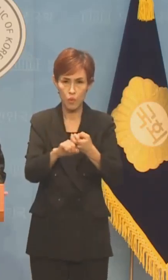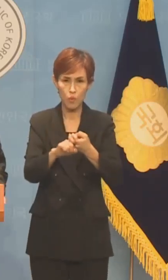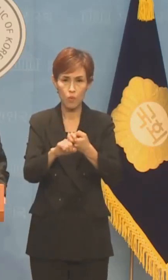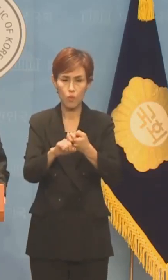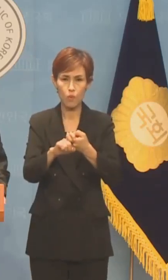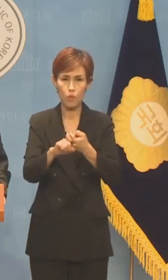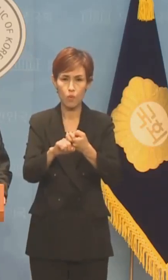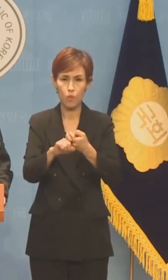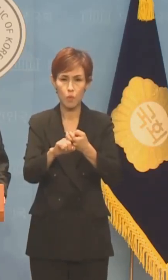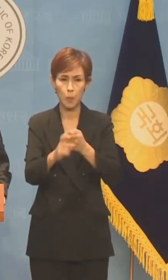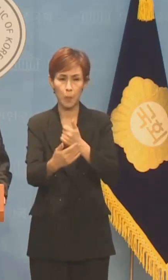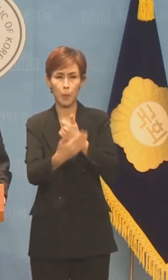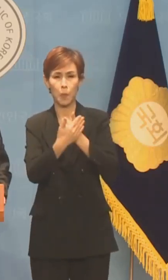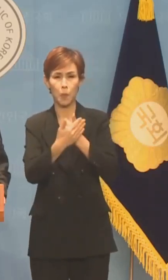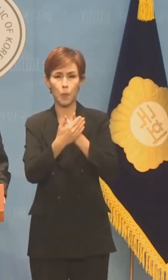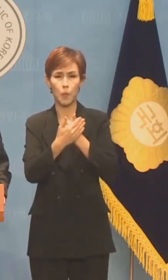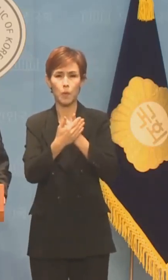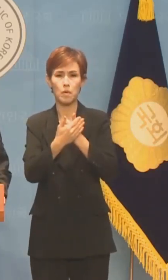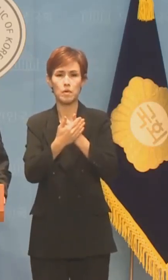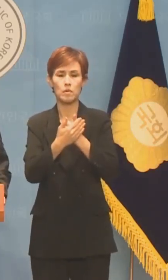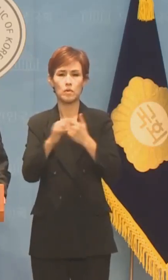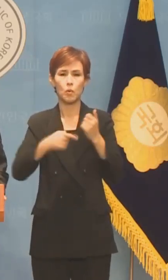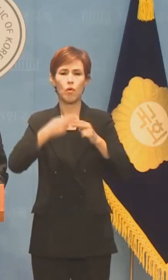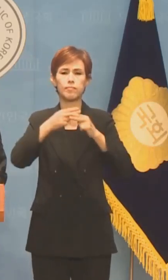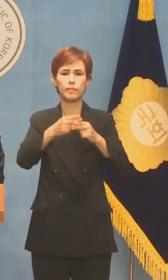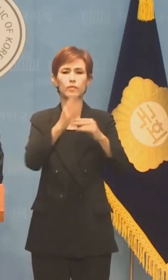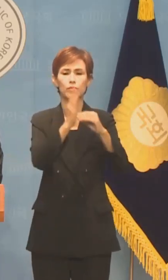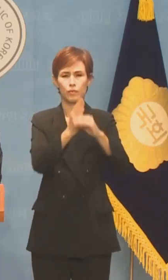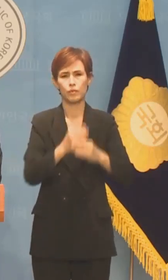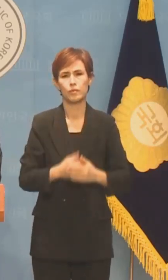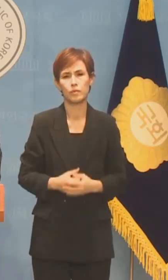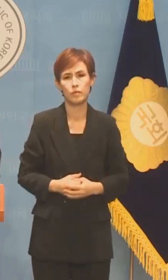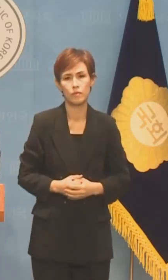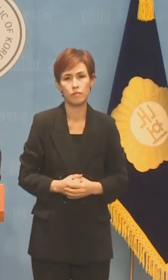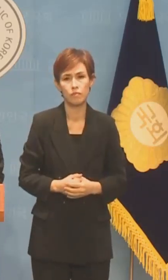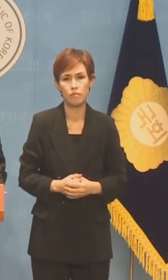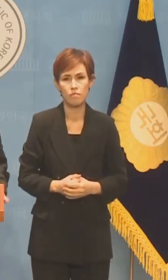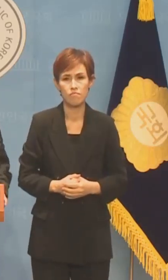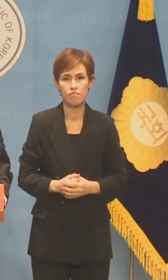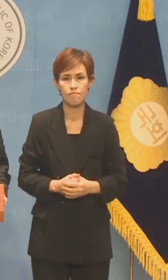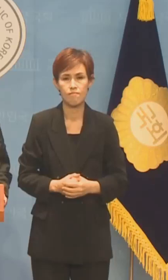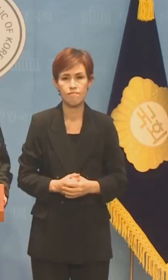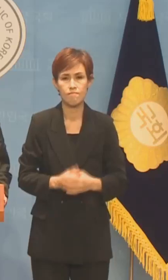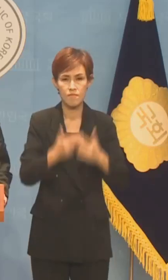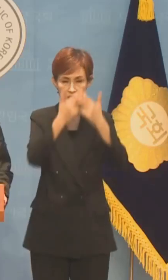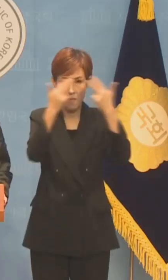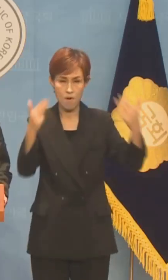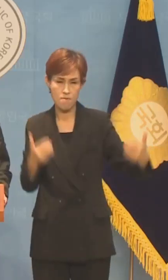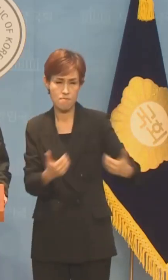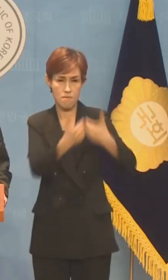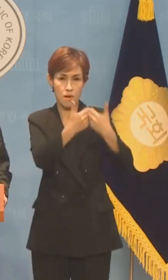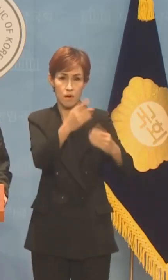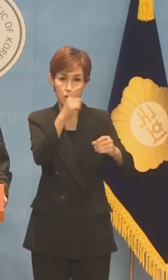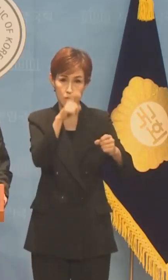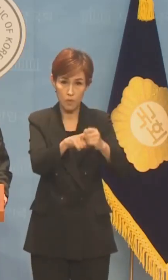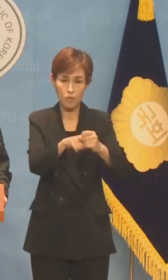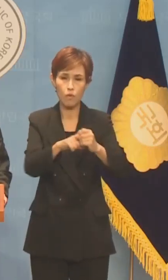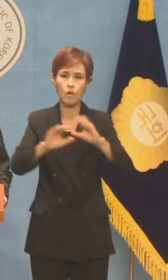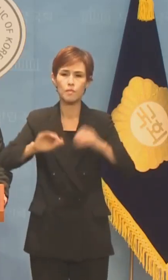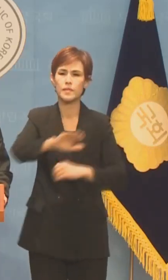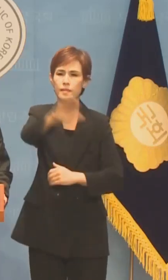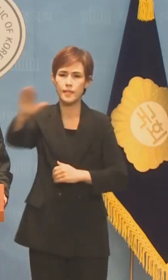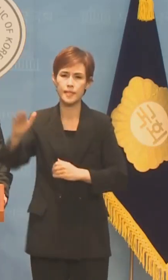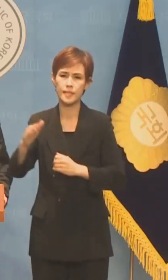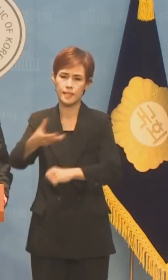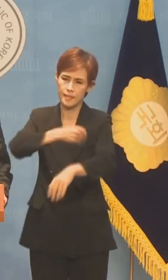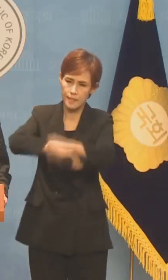업고 총통식 독재를 자행하고 있습니다. 이재명 독재에 맞서기 위해 시민들이 나서야 할 때라고